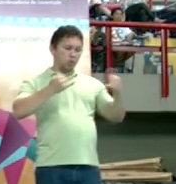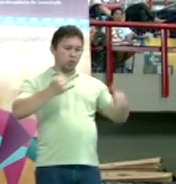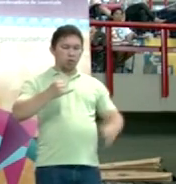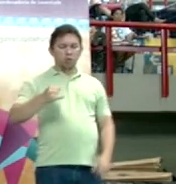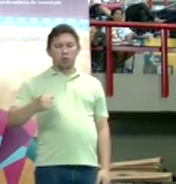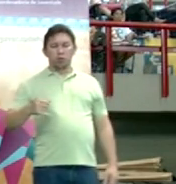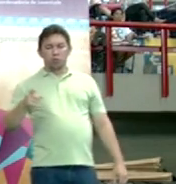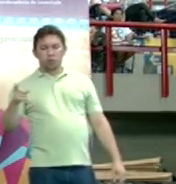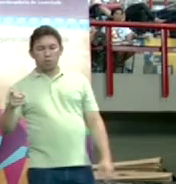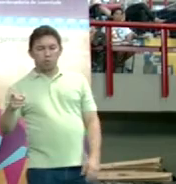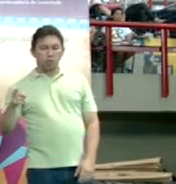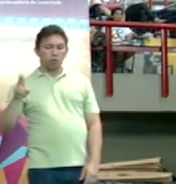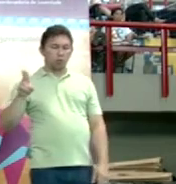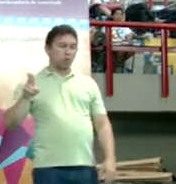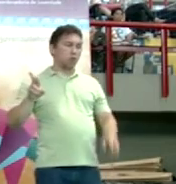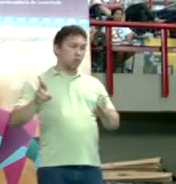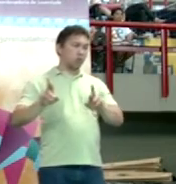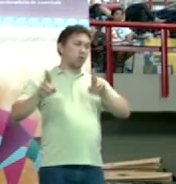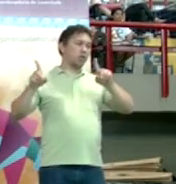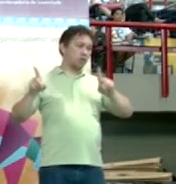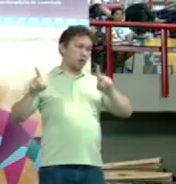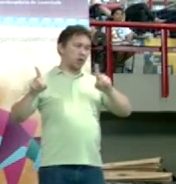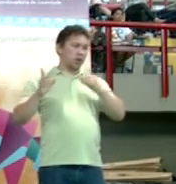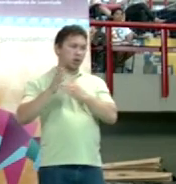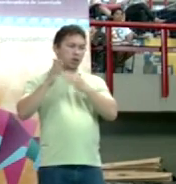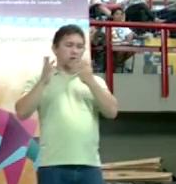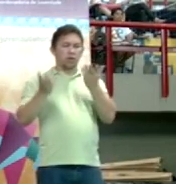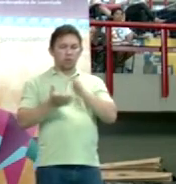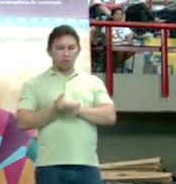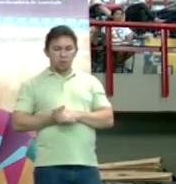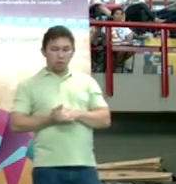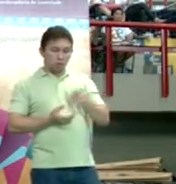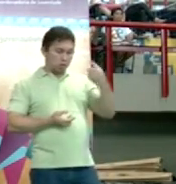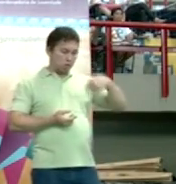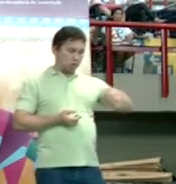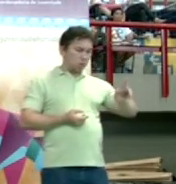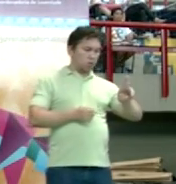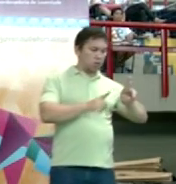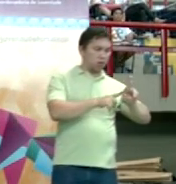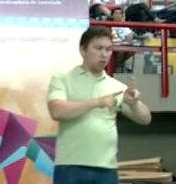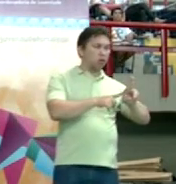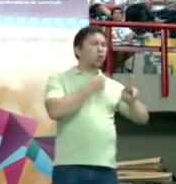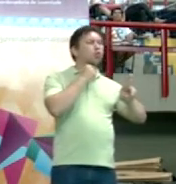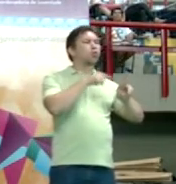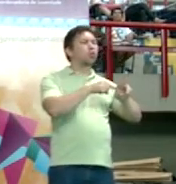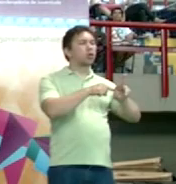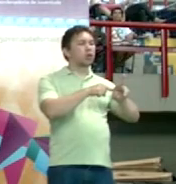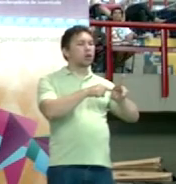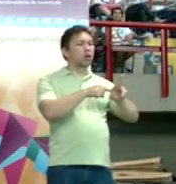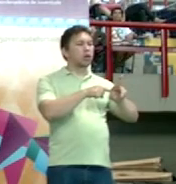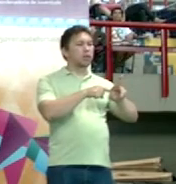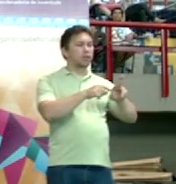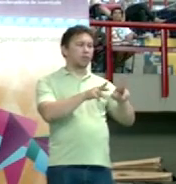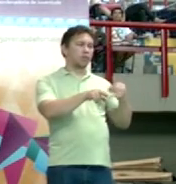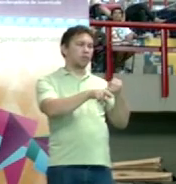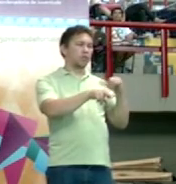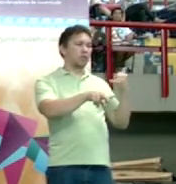de potencial. Tem na outra fórmula um R aparecendo ou não tem? O que é o R?